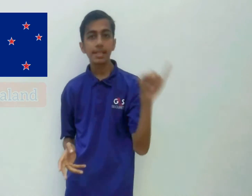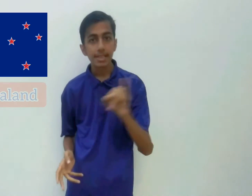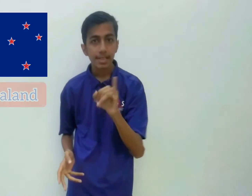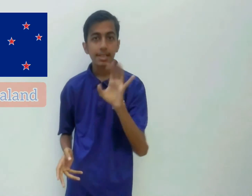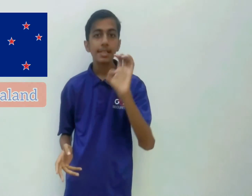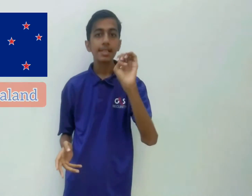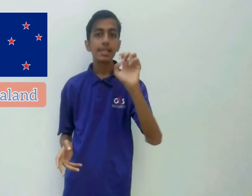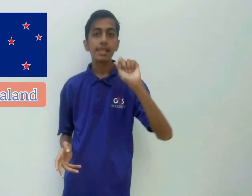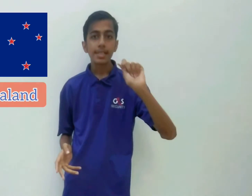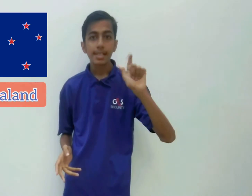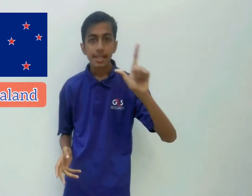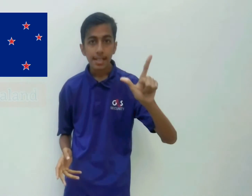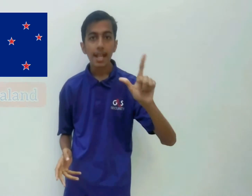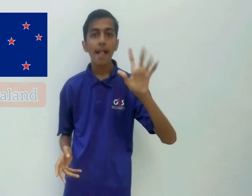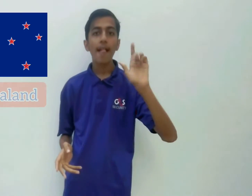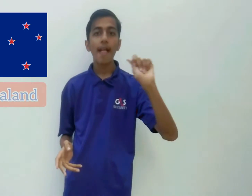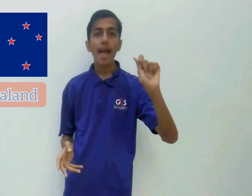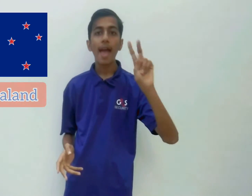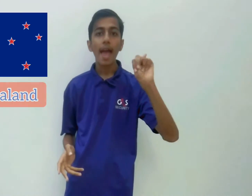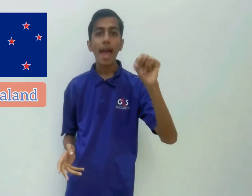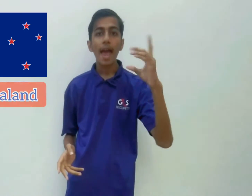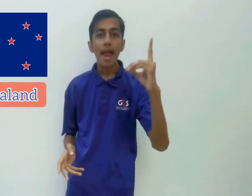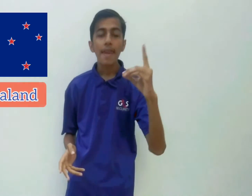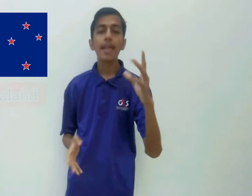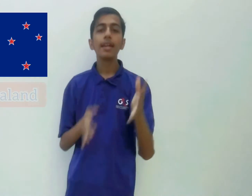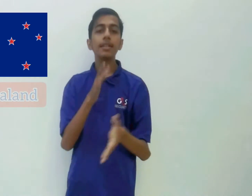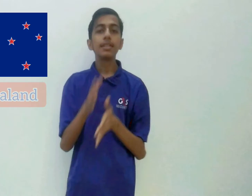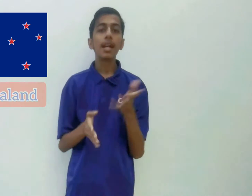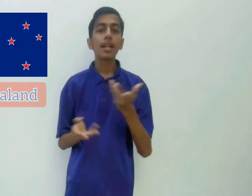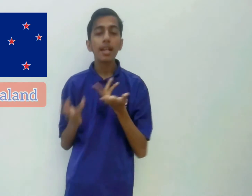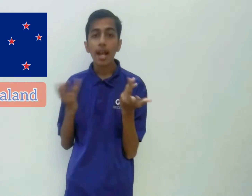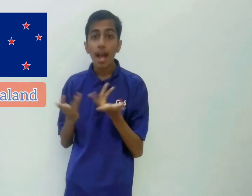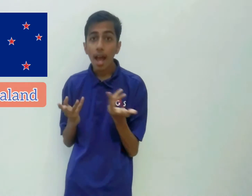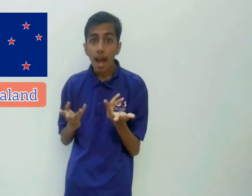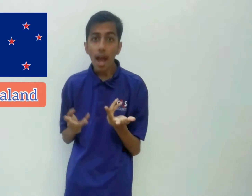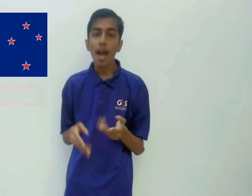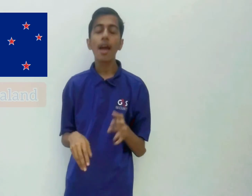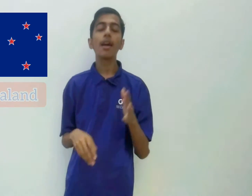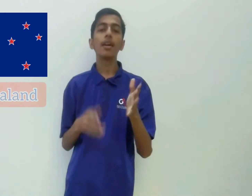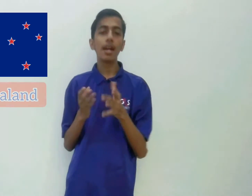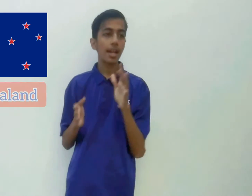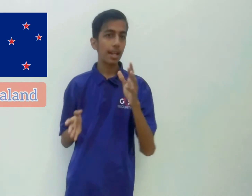जो के न्यूजी लेंड भी और सौर्ट इस्ट्रेलिया दोनों की सेम ही है फ्लैक तो न्यूजी